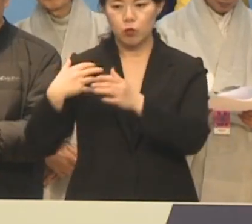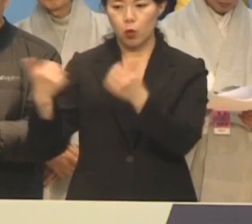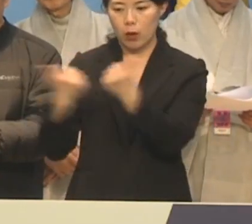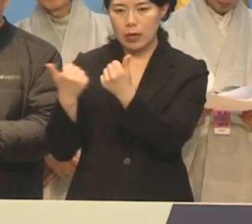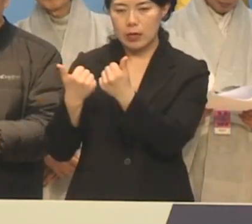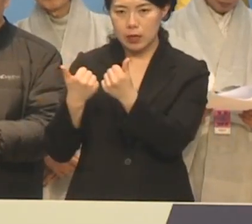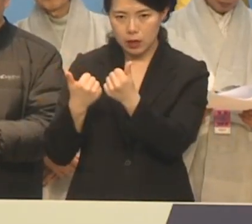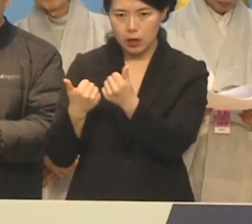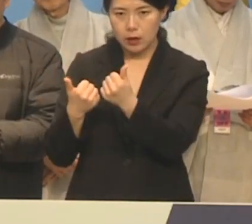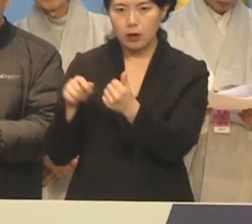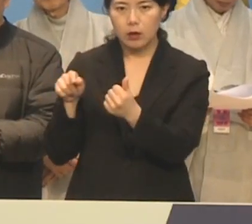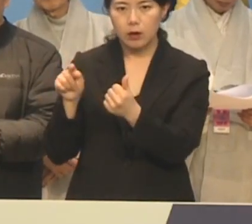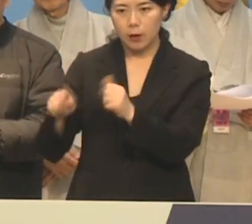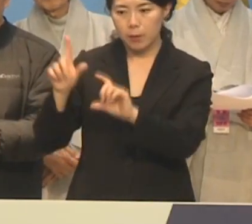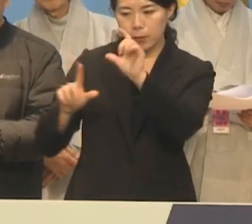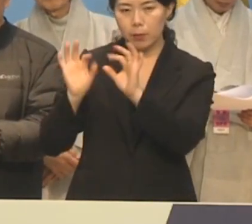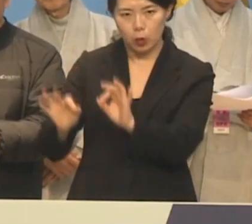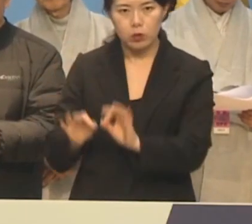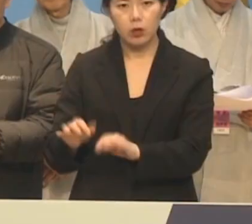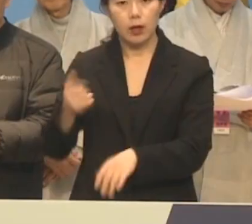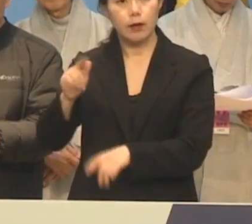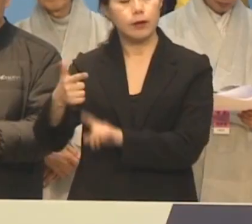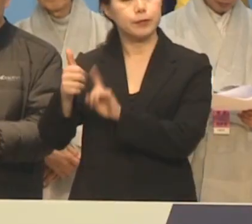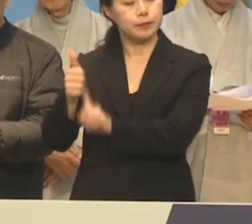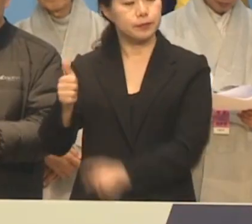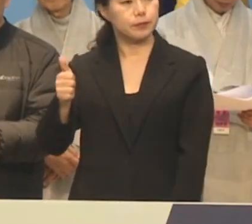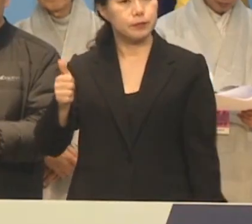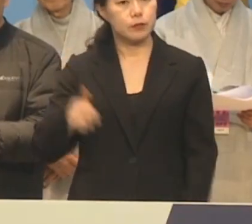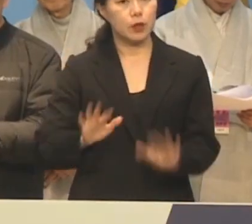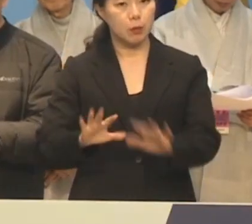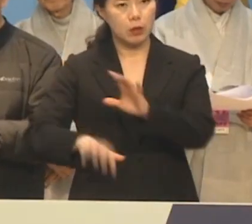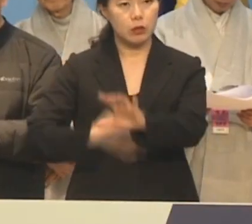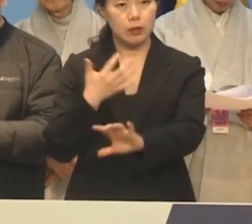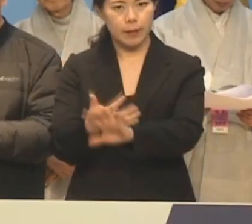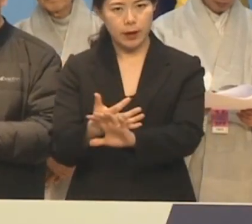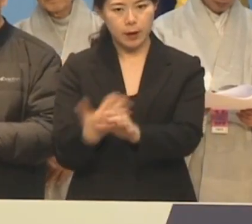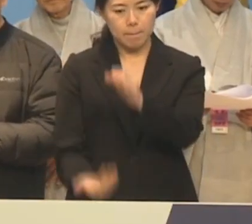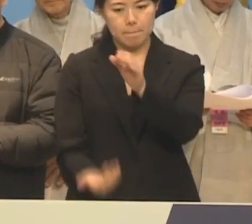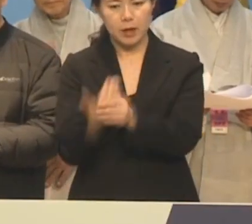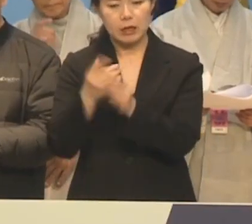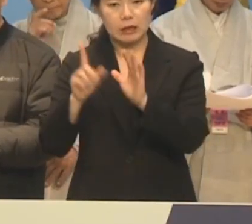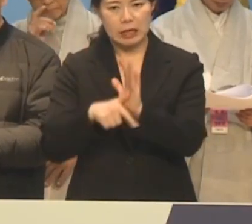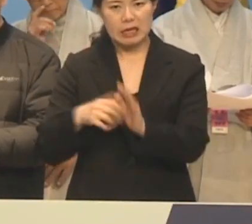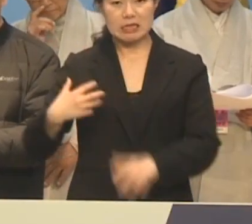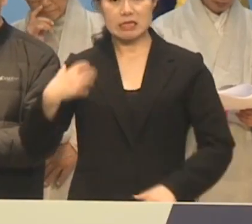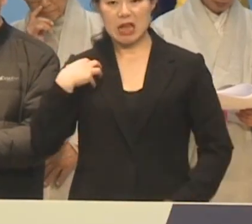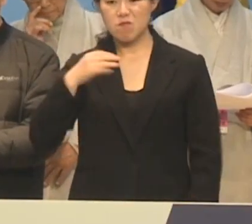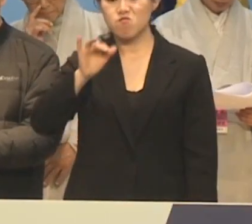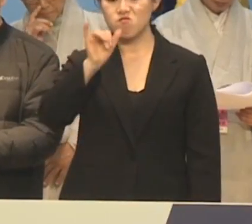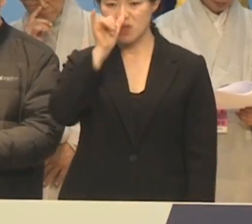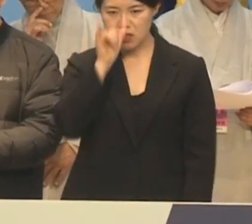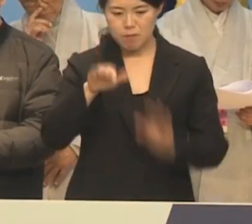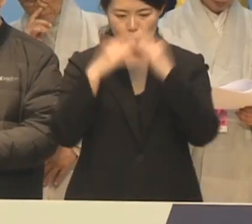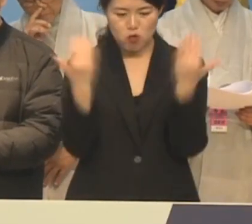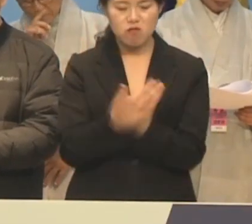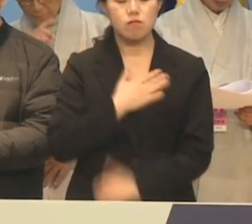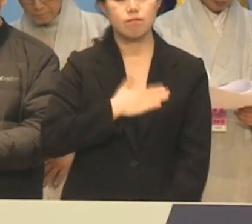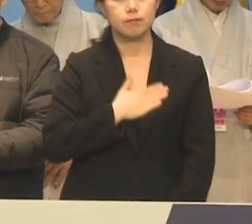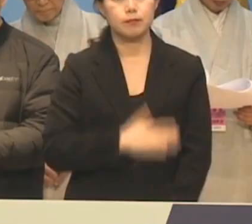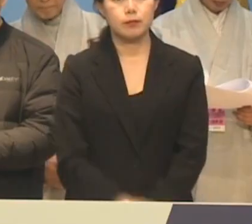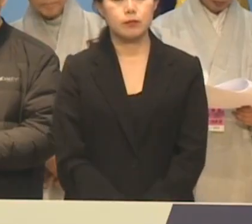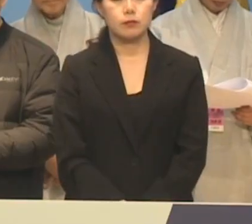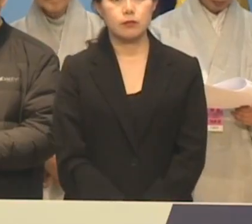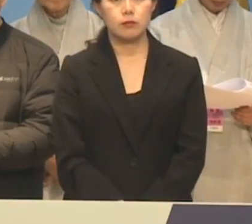국무회의의 주요 구성원으로서 한덕수 대행이 이번 내란 사태의 책임에서 자유롭지 못하다는 것을 다 인지하고